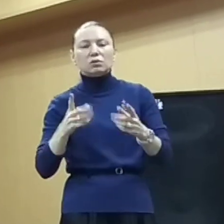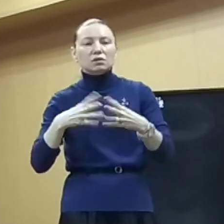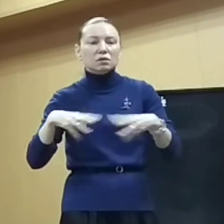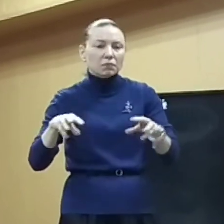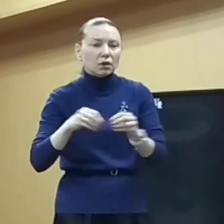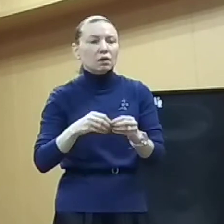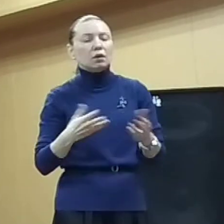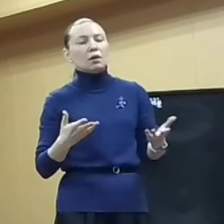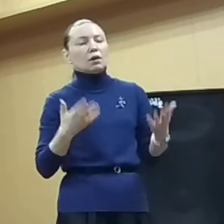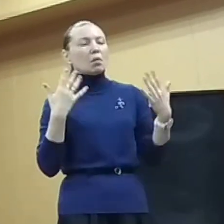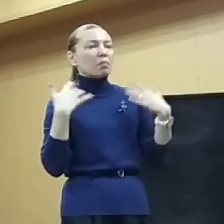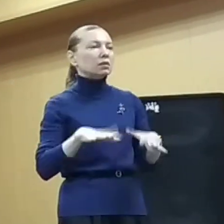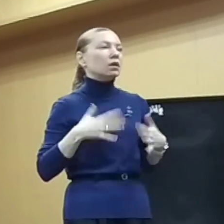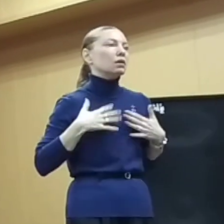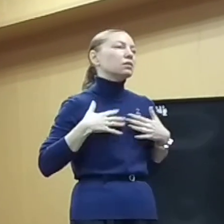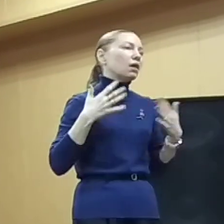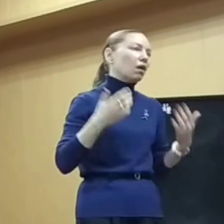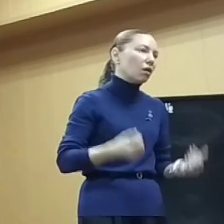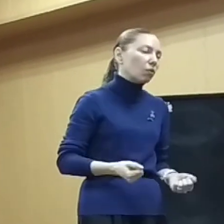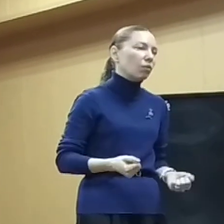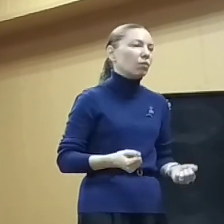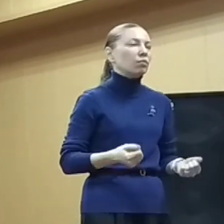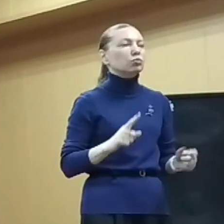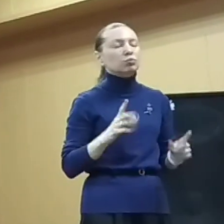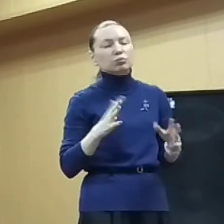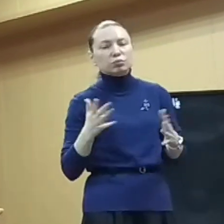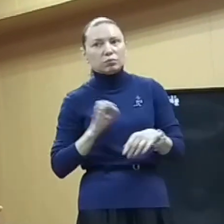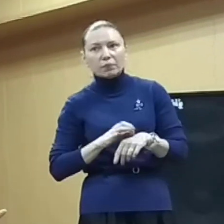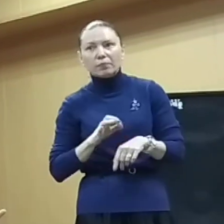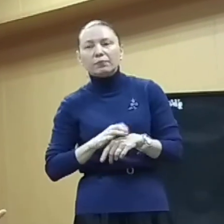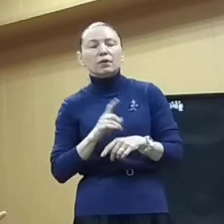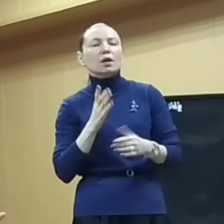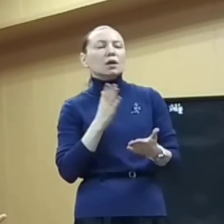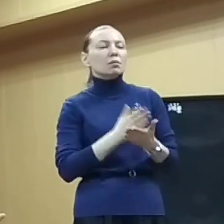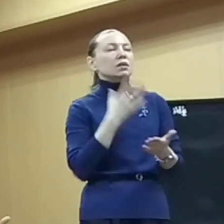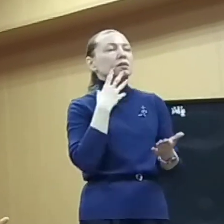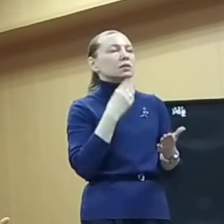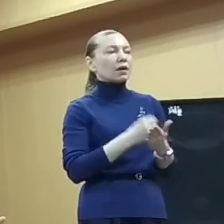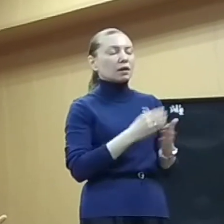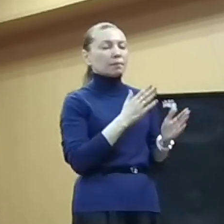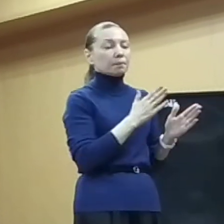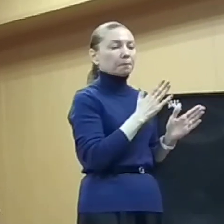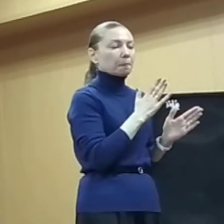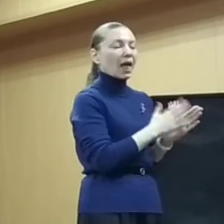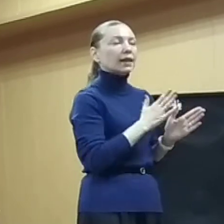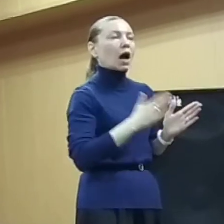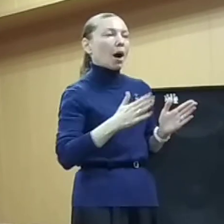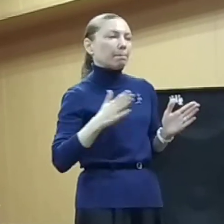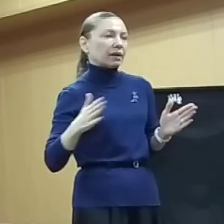потеря здоровья, оно имеет свои этапы.